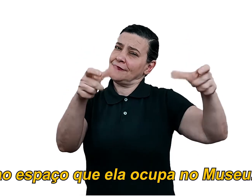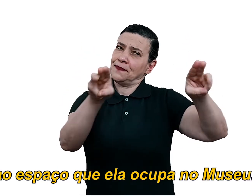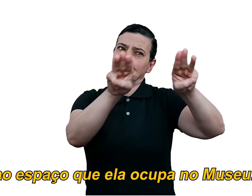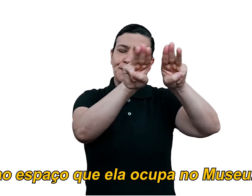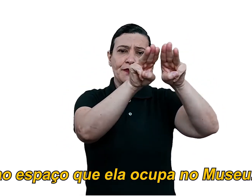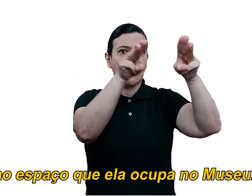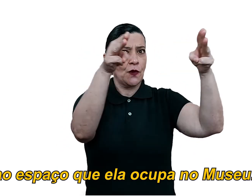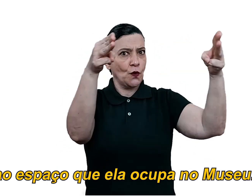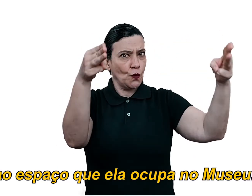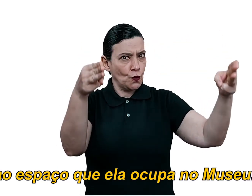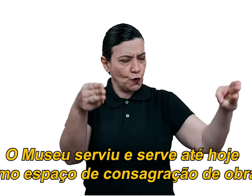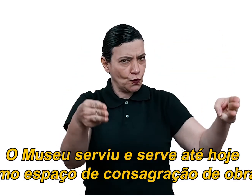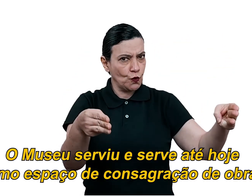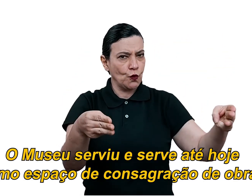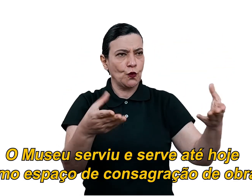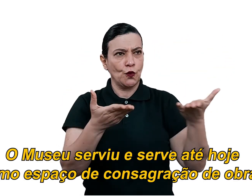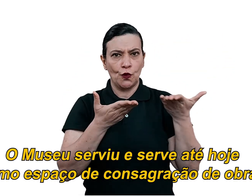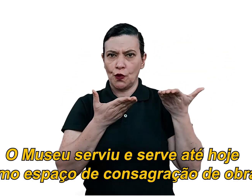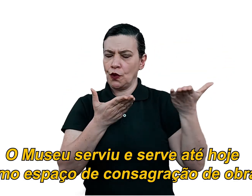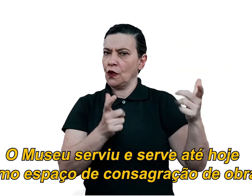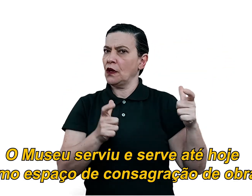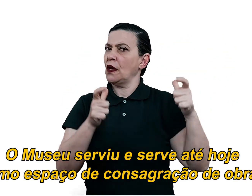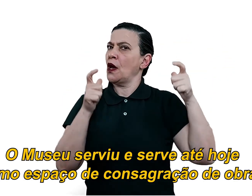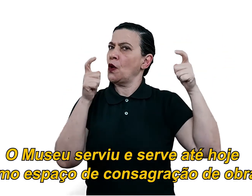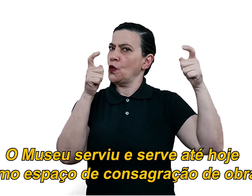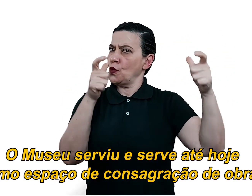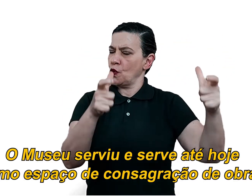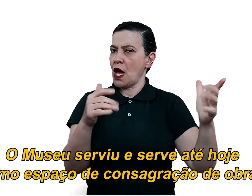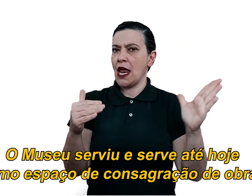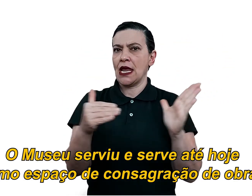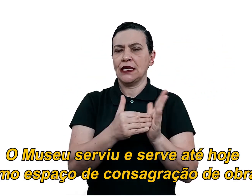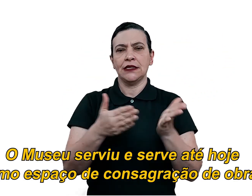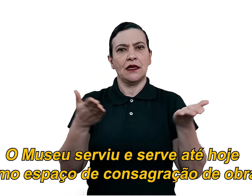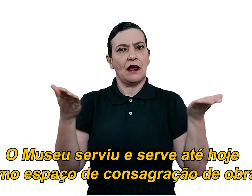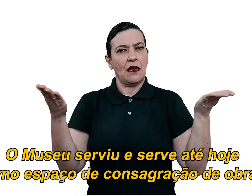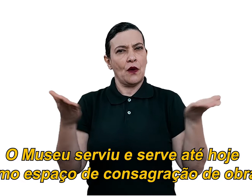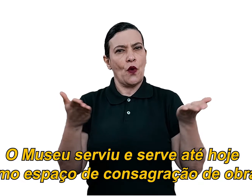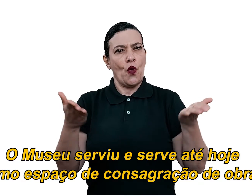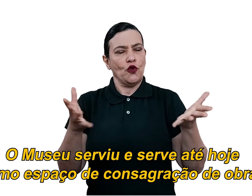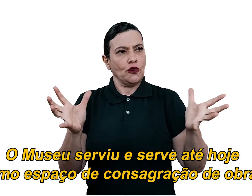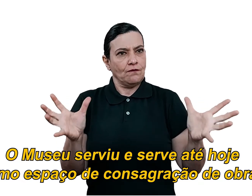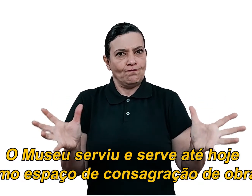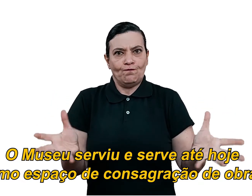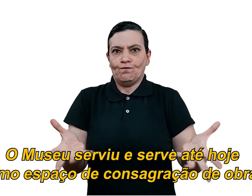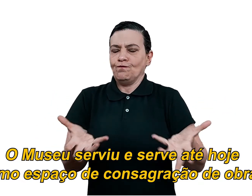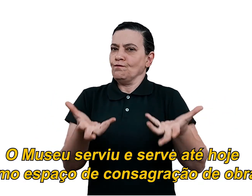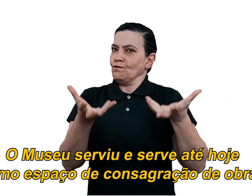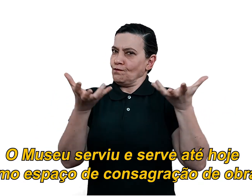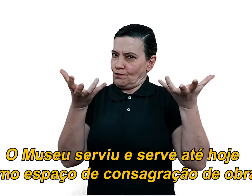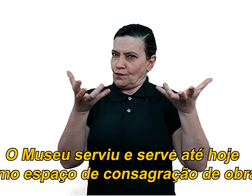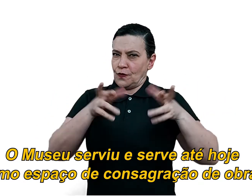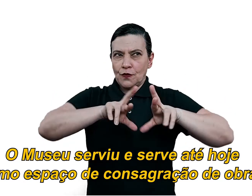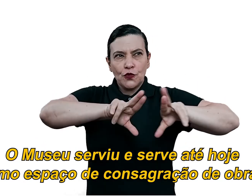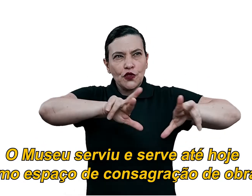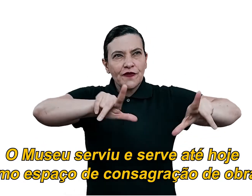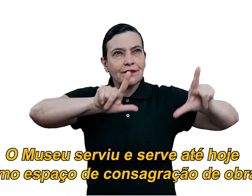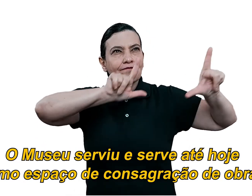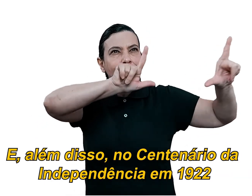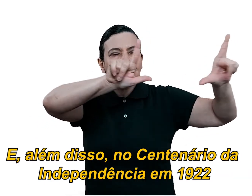ela ocupa no museu. O museu serviu e serve até hoje como um espaço de consagração de obras. E,